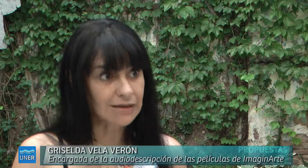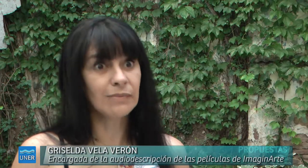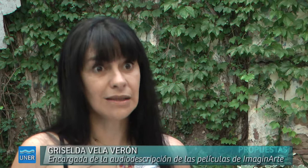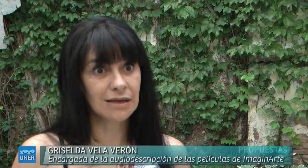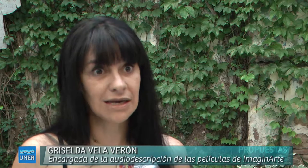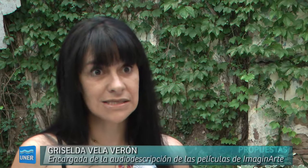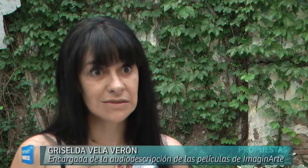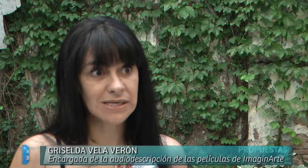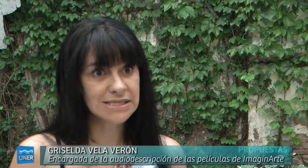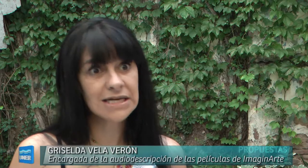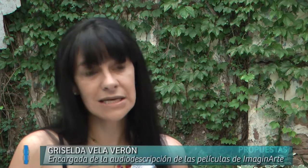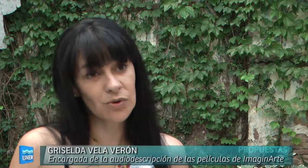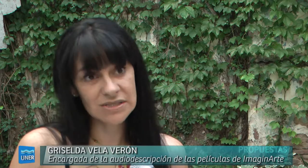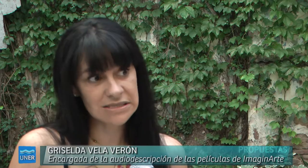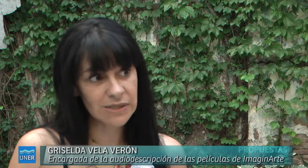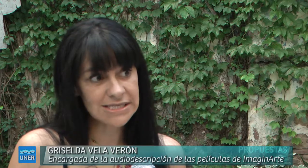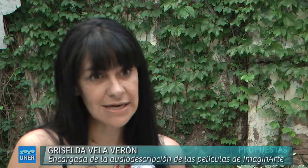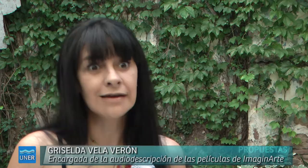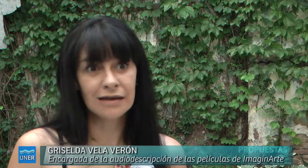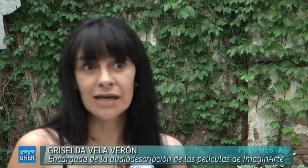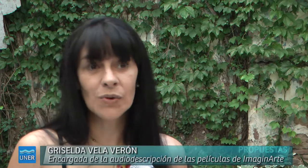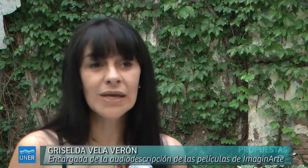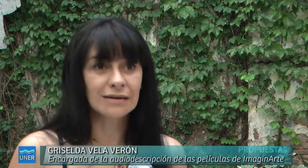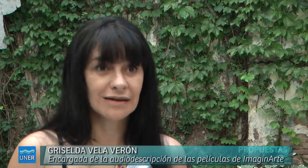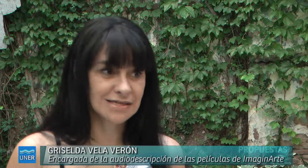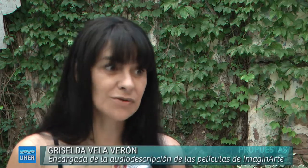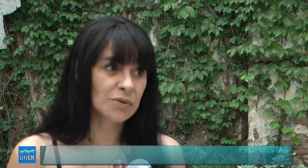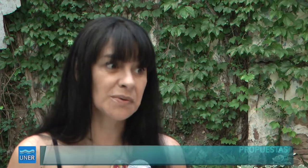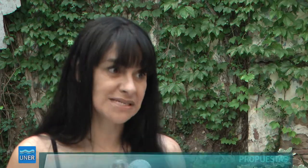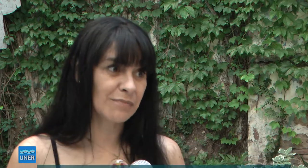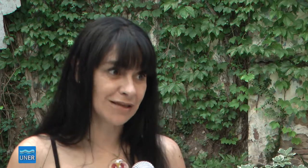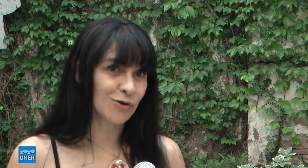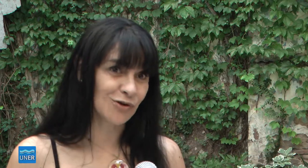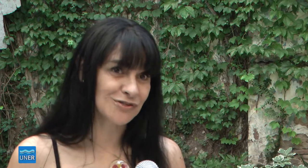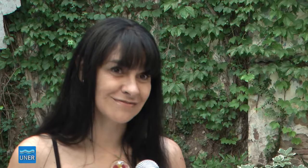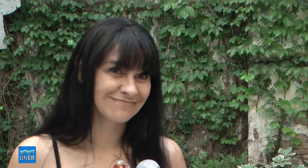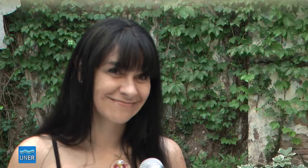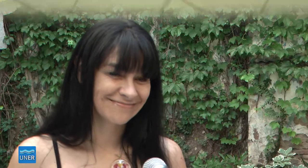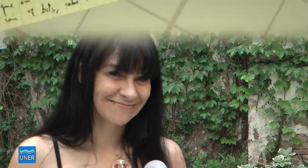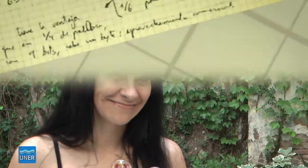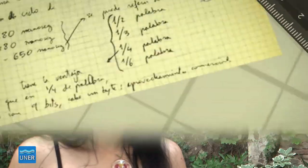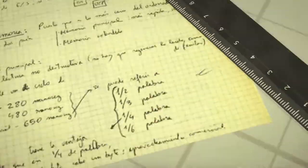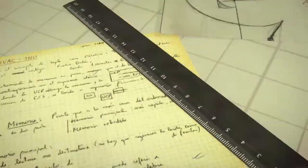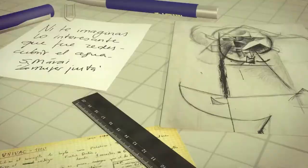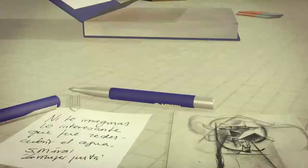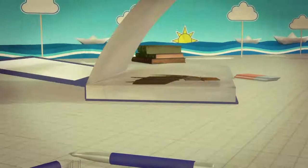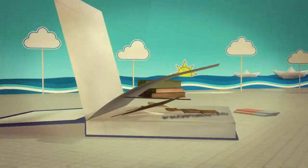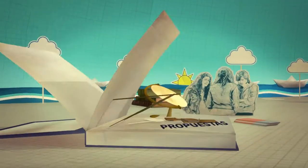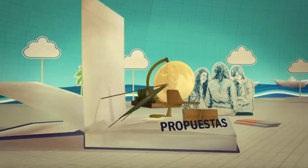que verdaderamente quiere accesibilizar y cuando accesibiliza quiere incluir, es decir, una universidad para todos.